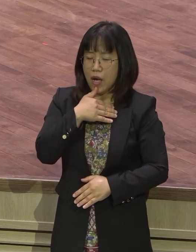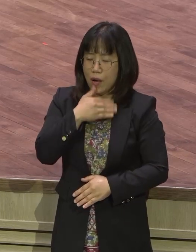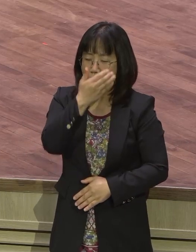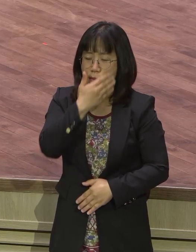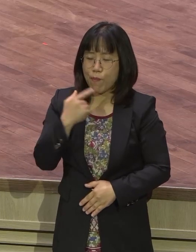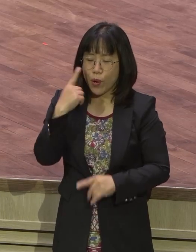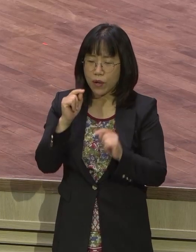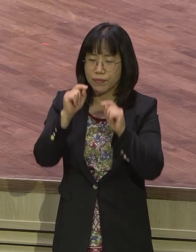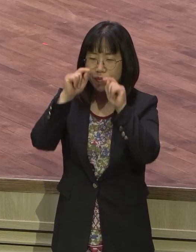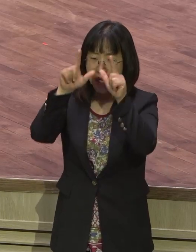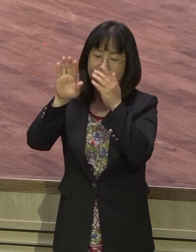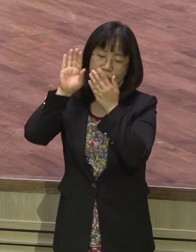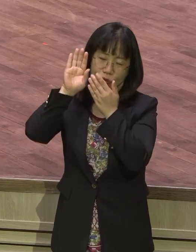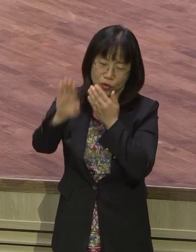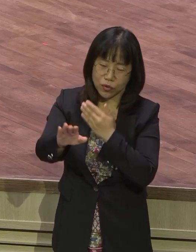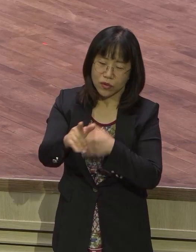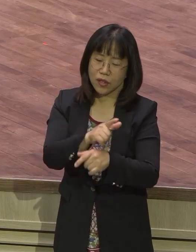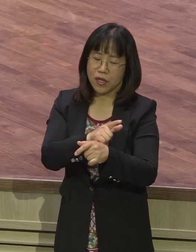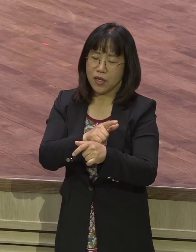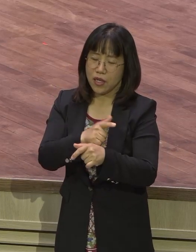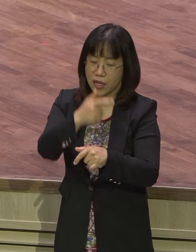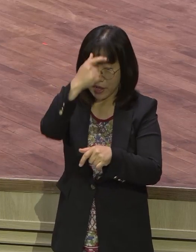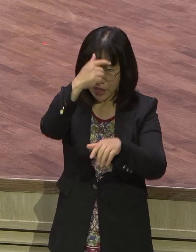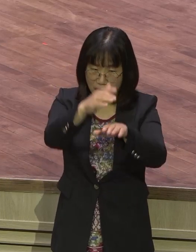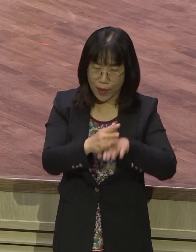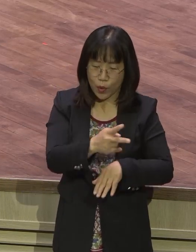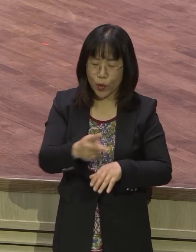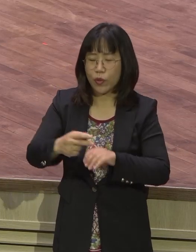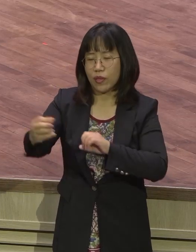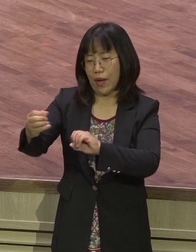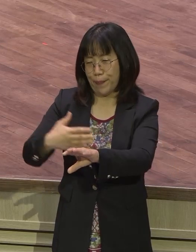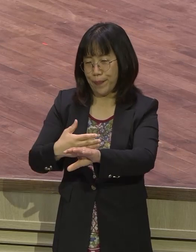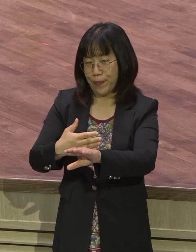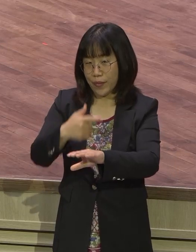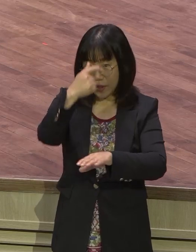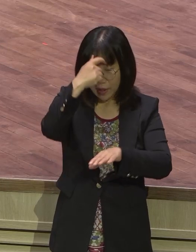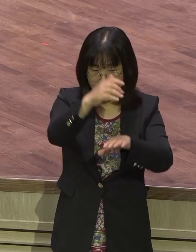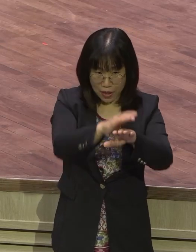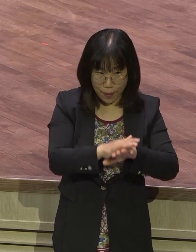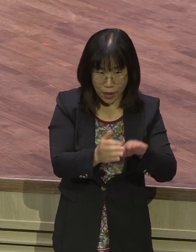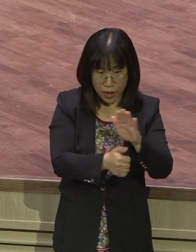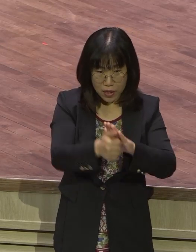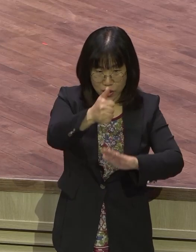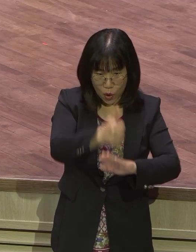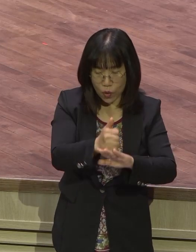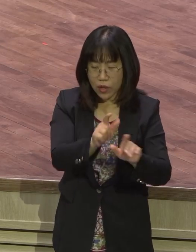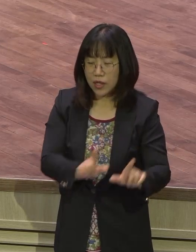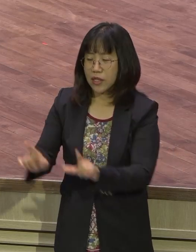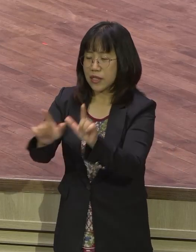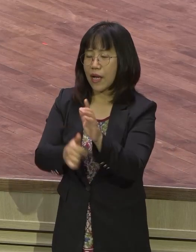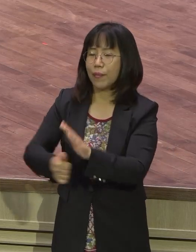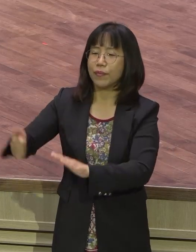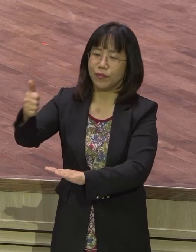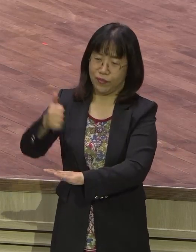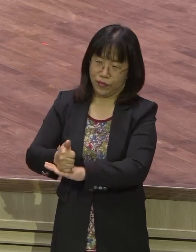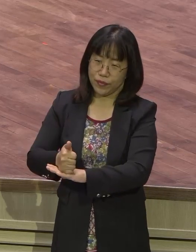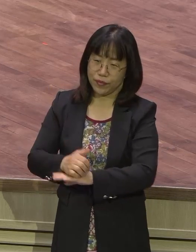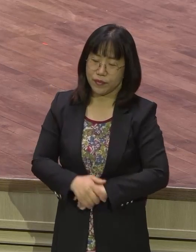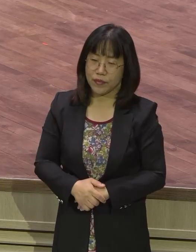그 다음에 저절로 다 되어버려요. 예배만 성공되면요. 여러분의 삶속에 있는 허가문이 여러분의 모든 저주가